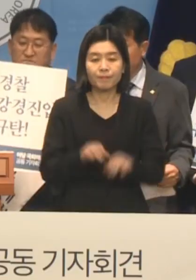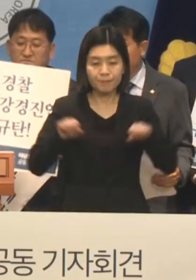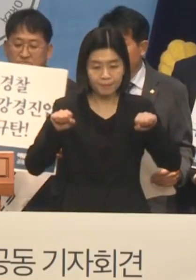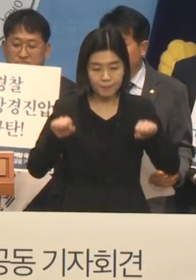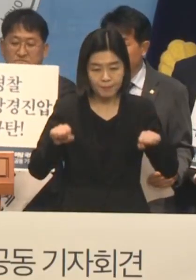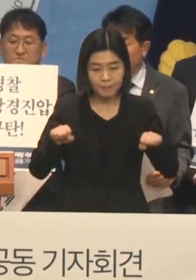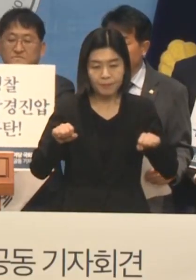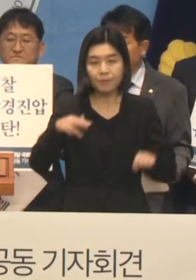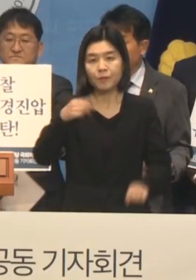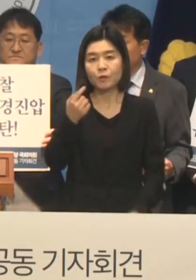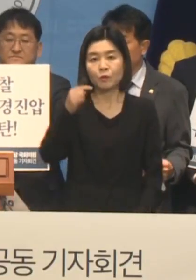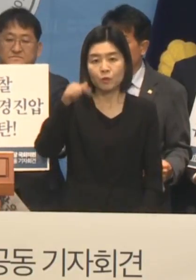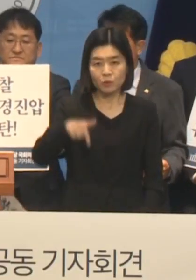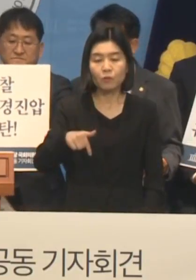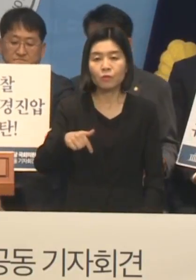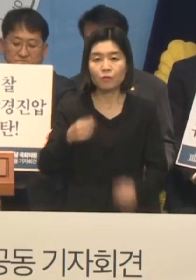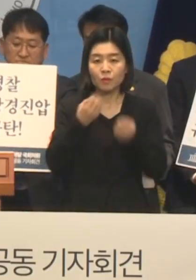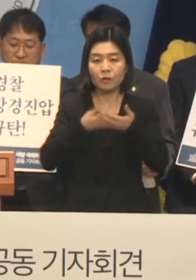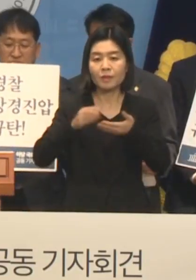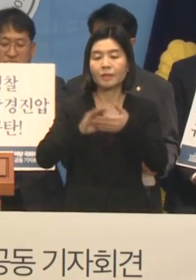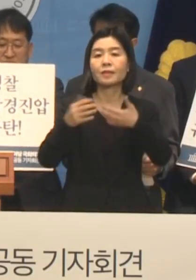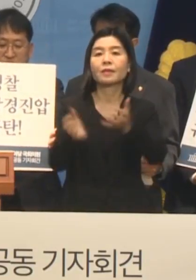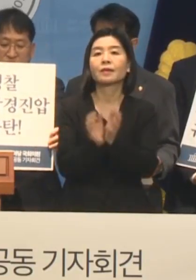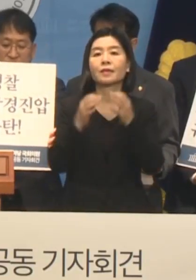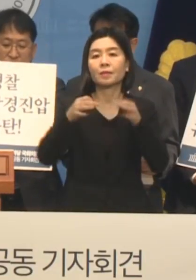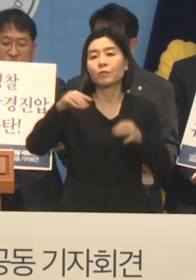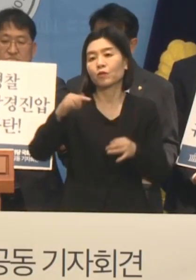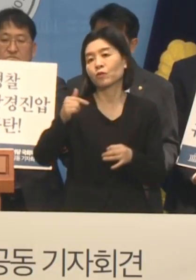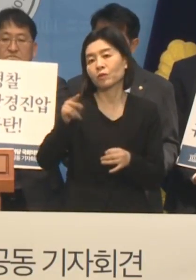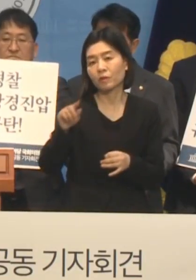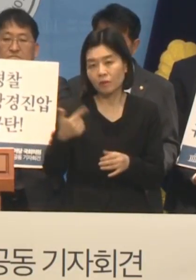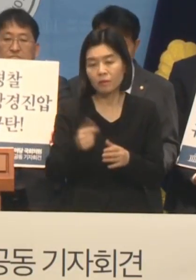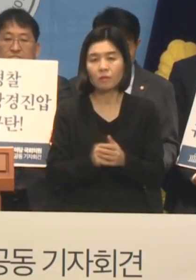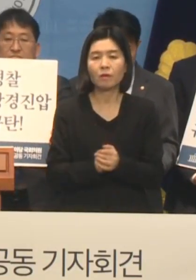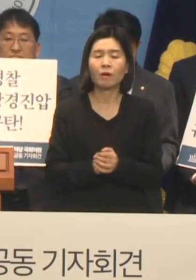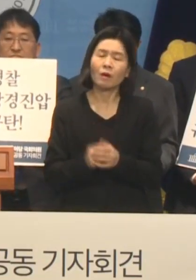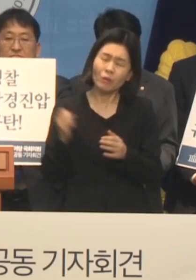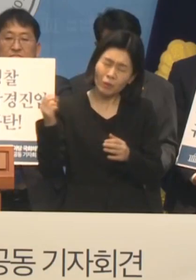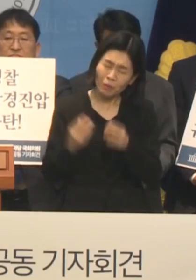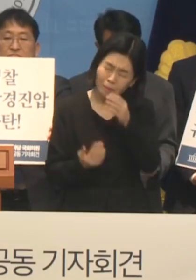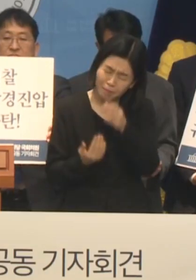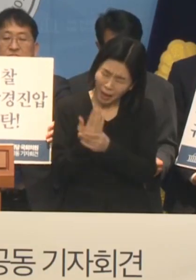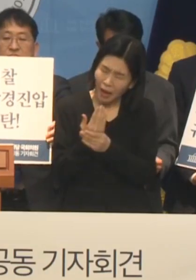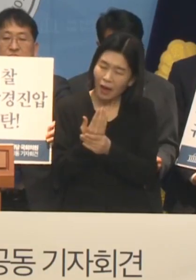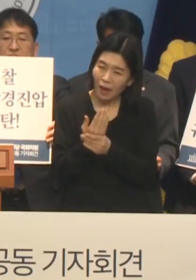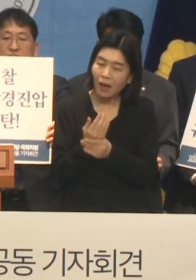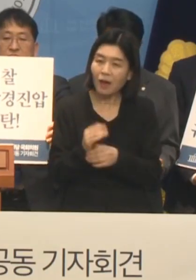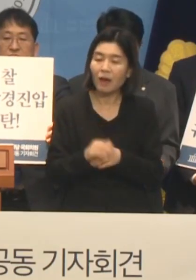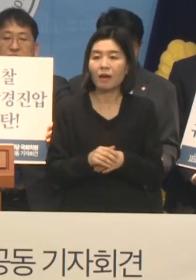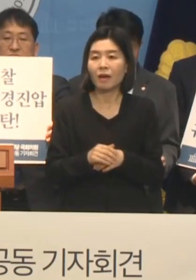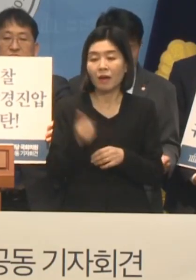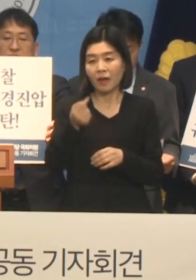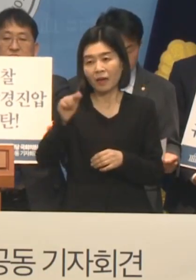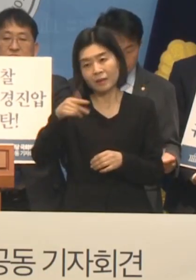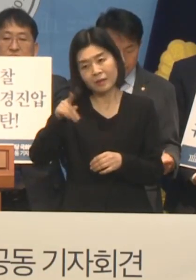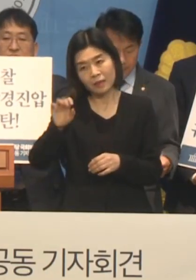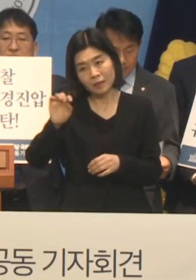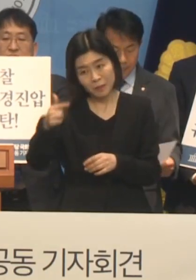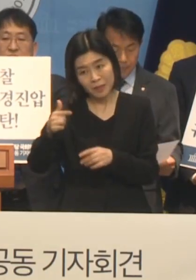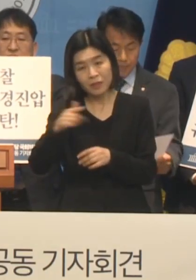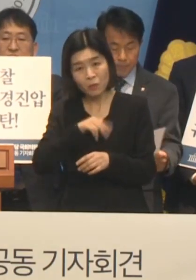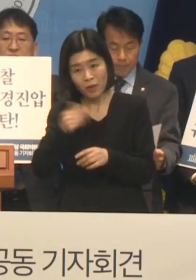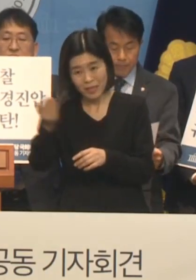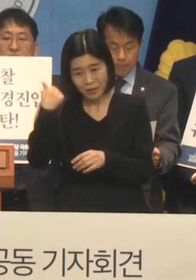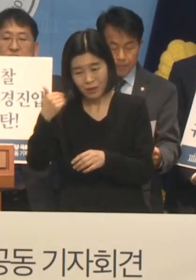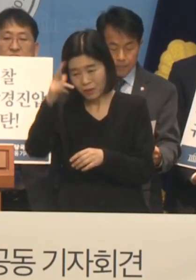안녕하십니까. 조국혁신당 김준영입니다. 일어나지 말아야 할 일이 또 일어났습니다. 한창민 의원께서 경찰에 폭행을 당했던